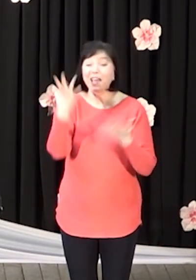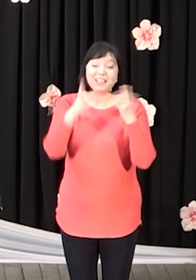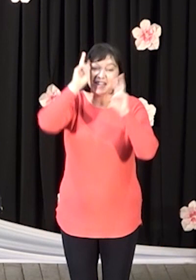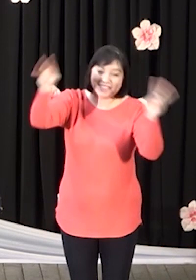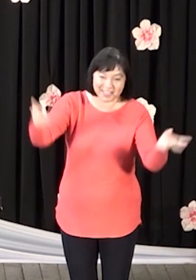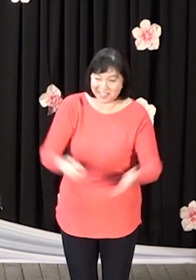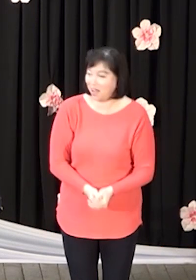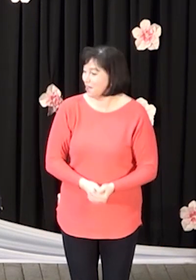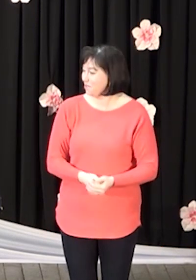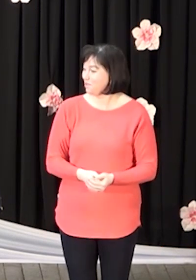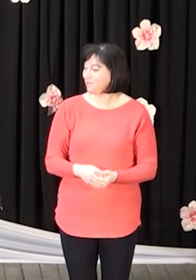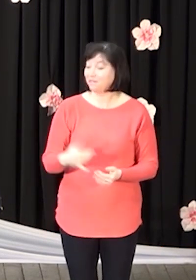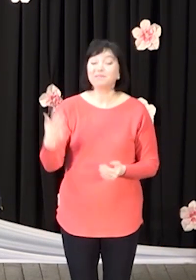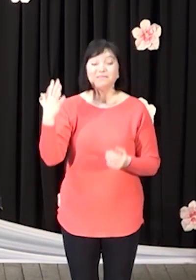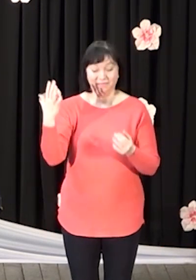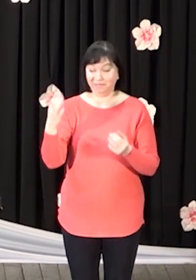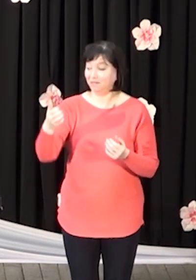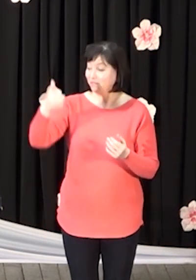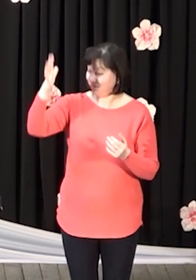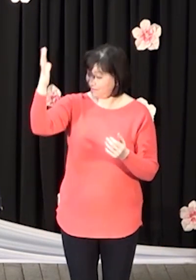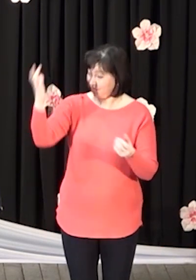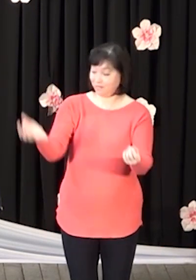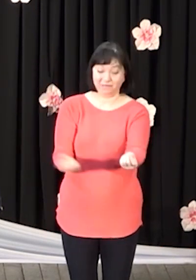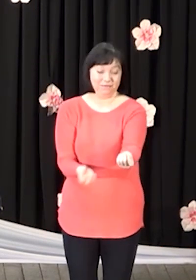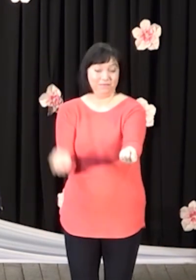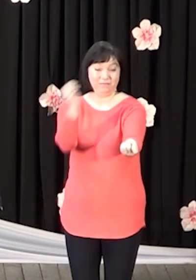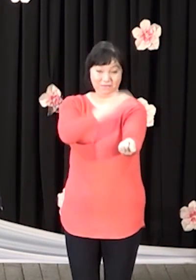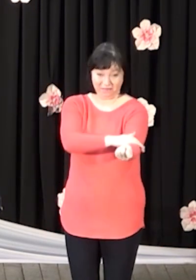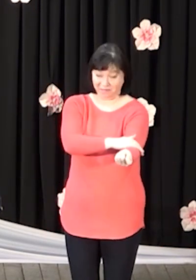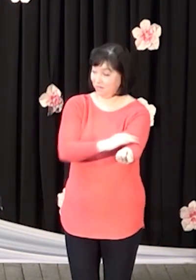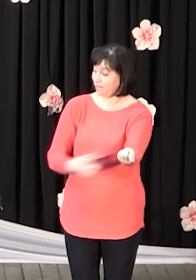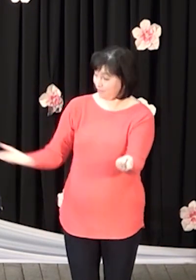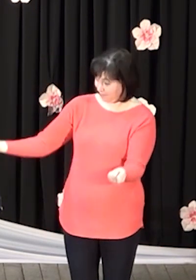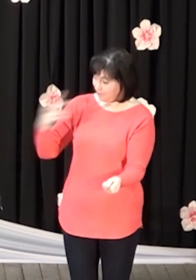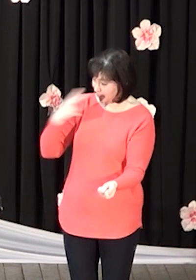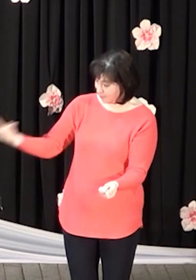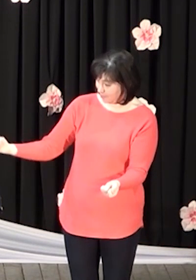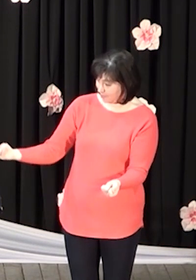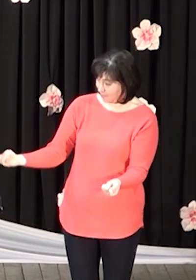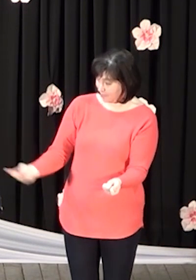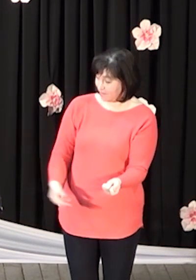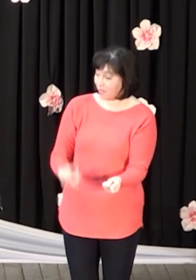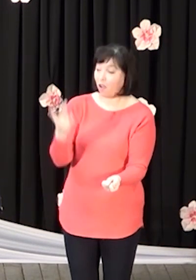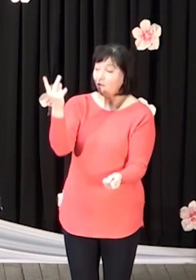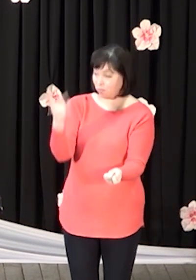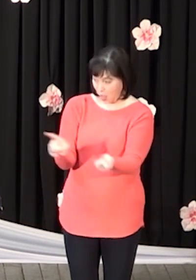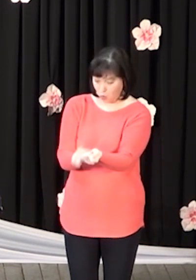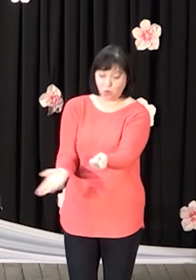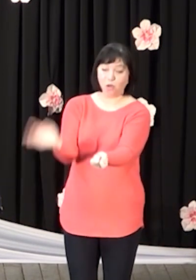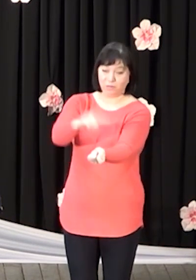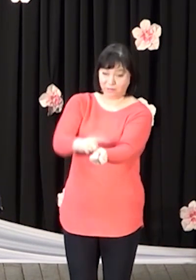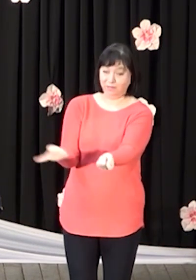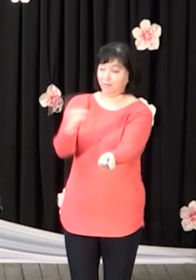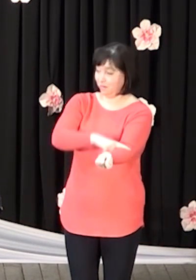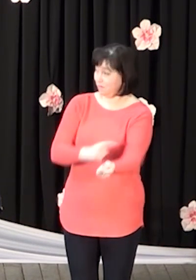Ok. Luăm capătul A al scorii, o punem peste mâna stângă. Luăm capătul B, o punem peste mâna